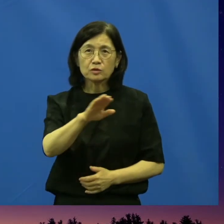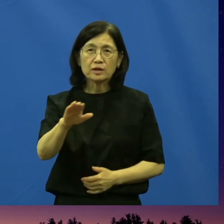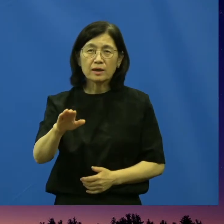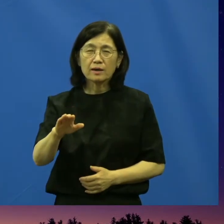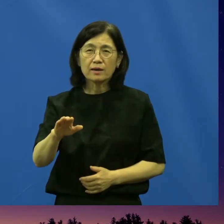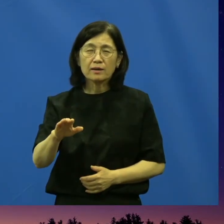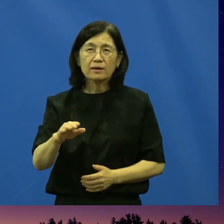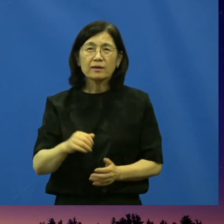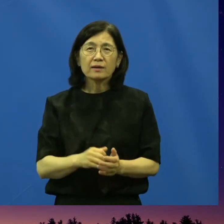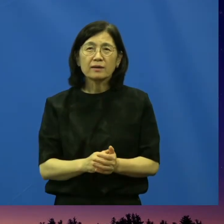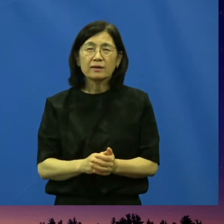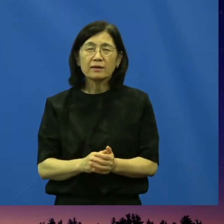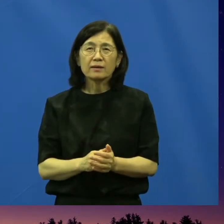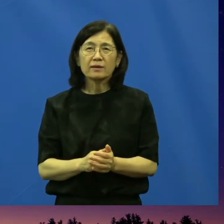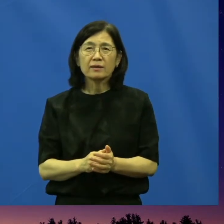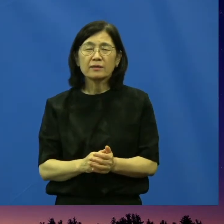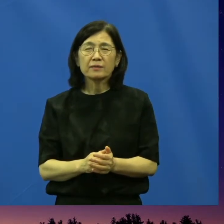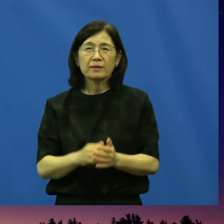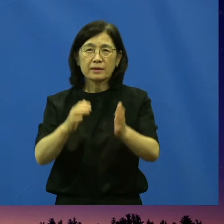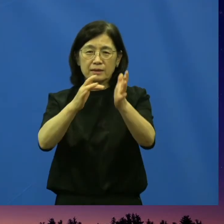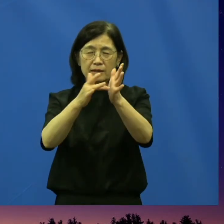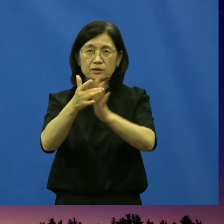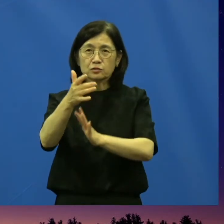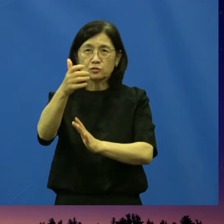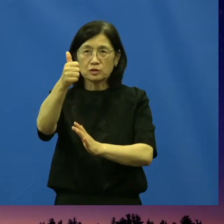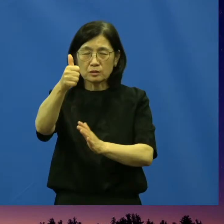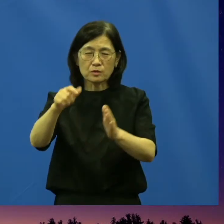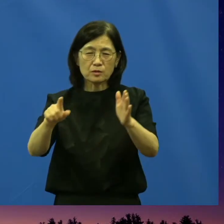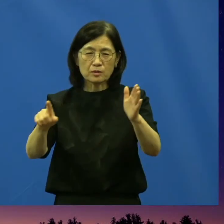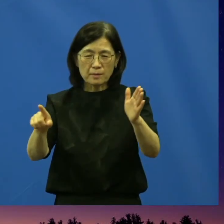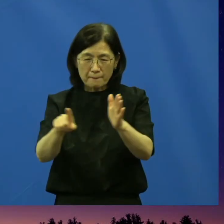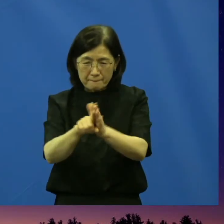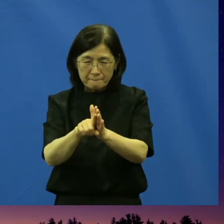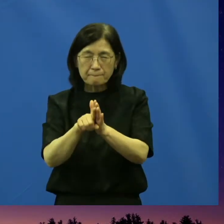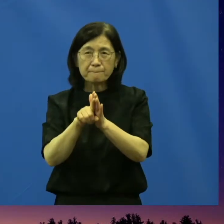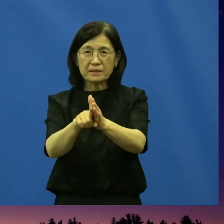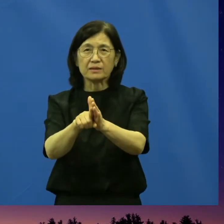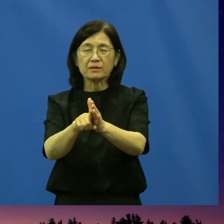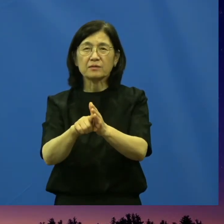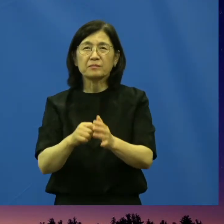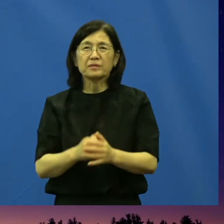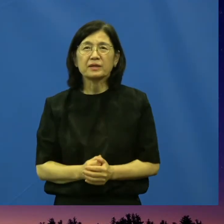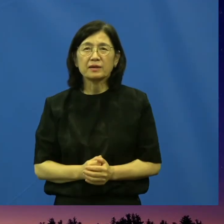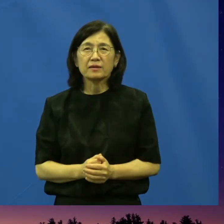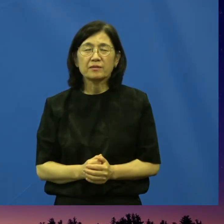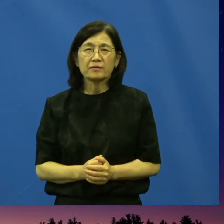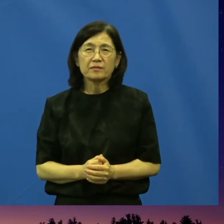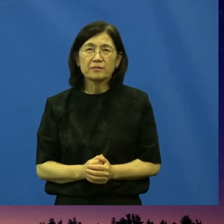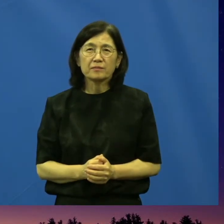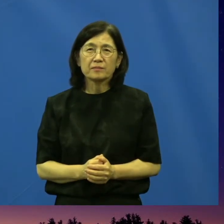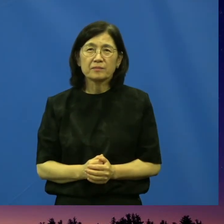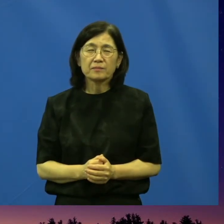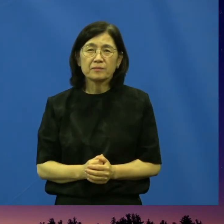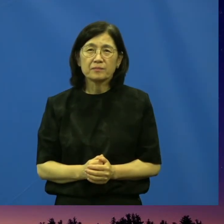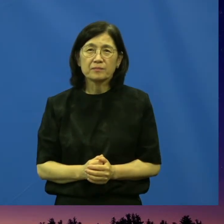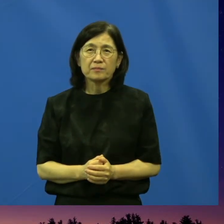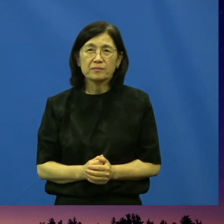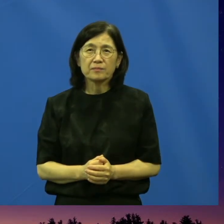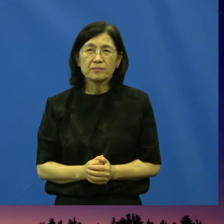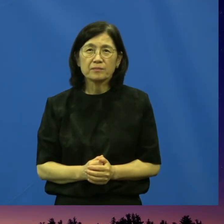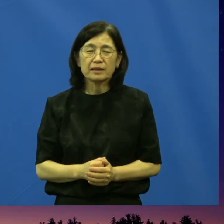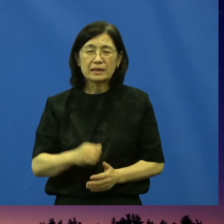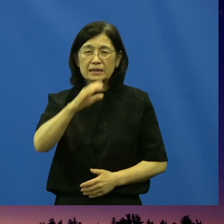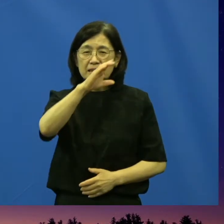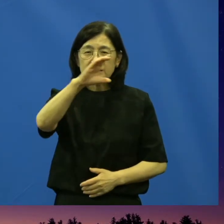우리에게 언제나 굿뉴스가 되는 것이죠. 복음은 죄로 인한 정죄감, 수치감, 죄책감을 완벽하게